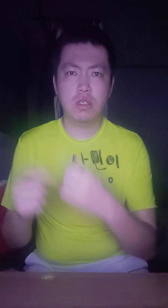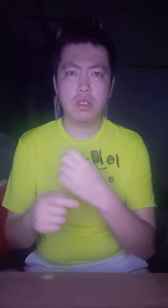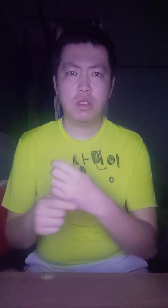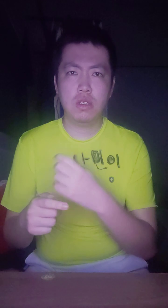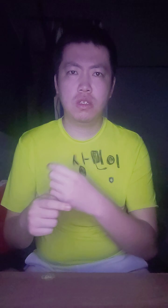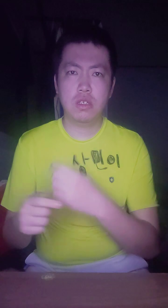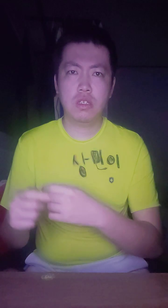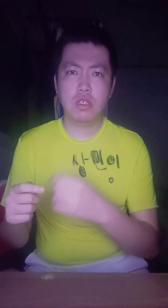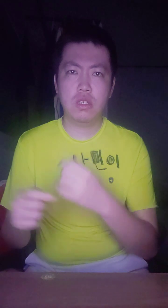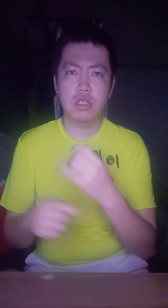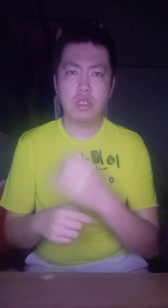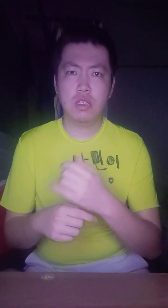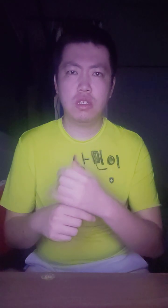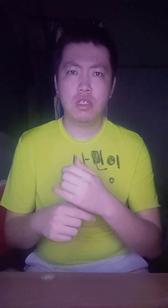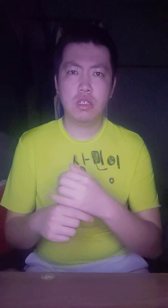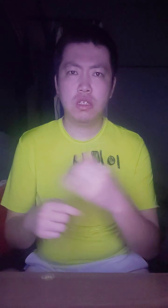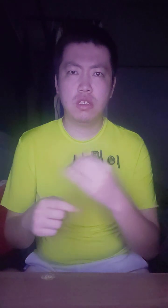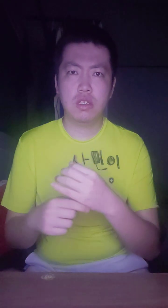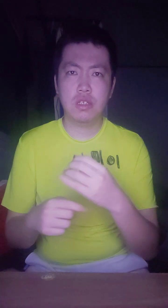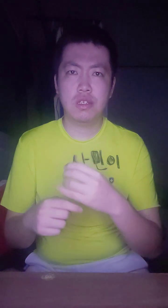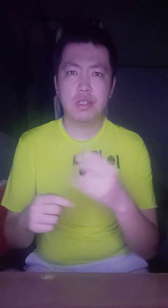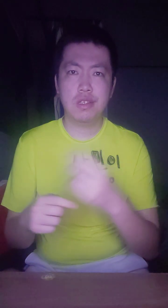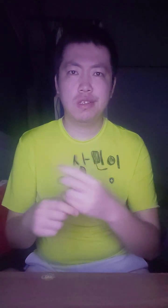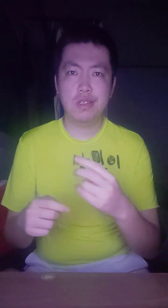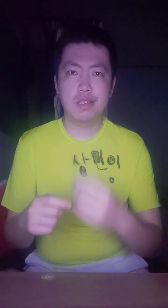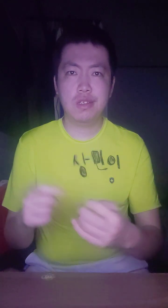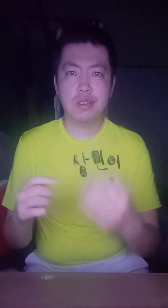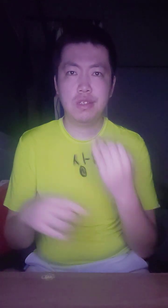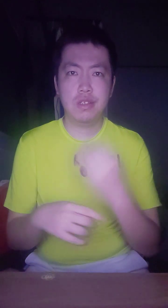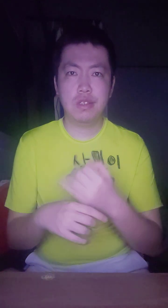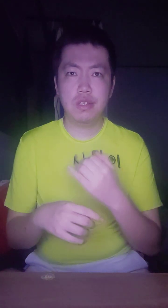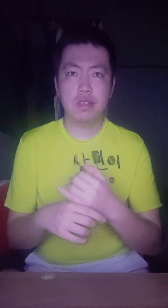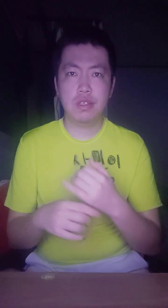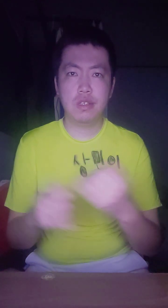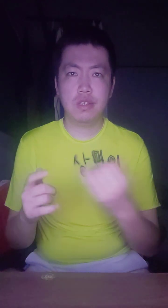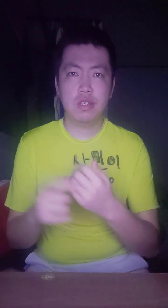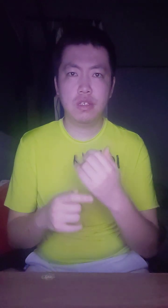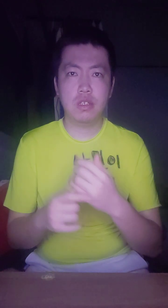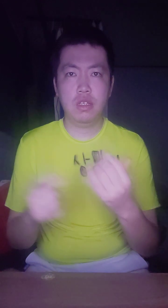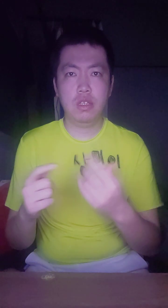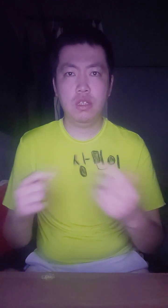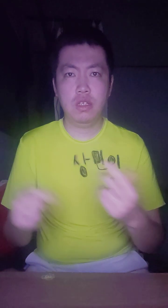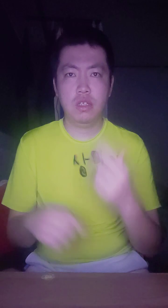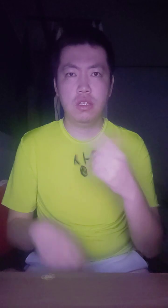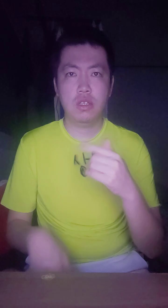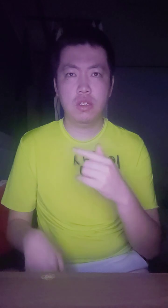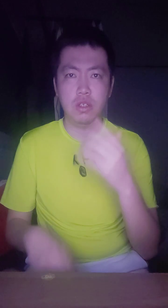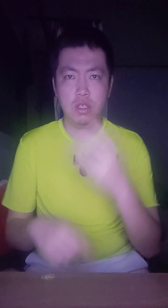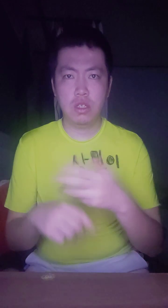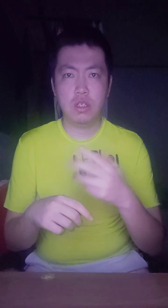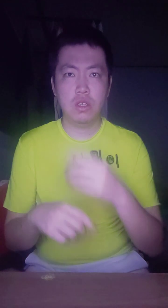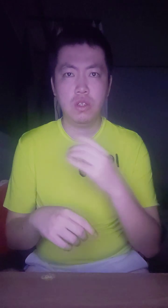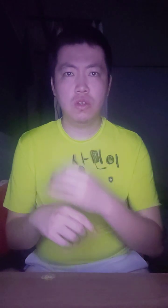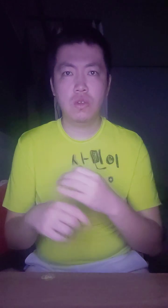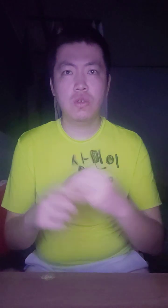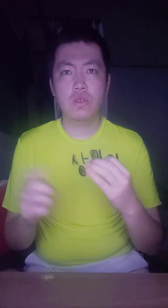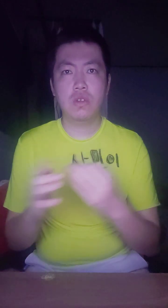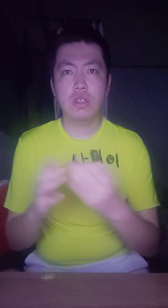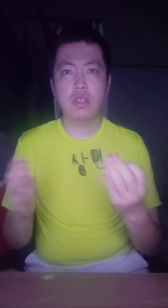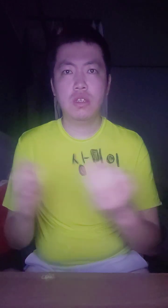냄새. 냄새가 많이 나니까 어떻게 좀 조치를 좀 해줄 줄만 안 되겠냐고 했는데 알겠다 하면서도 그 서로 끝이에요. 그러니까 이야기를 몇 번